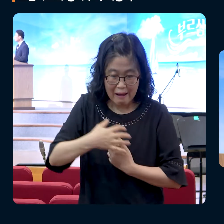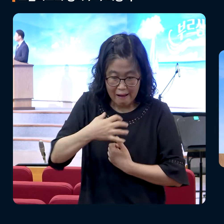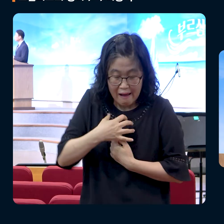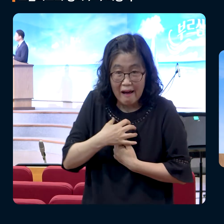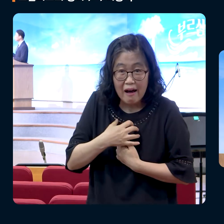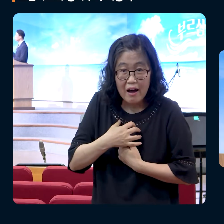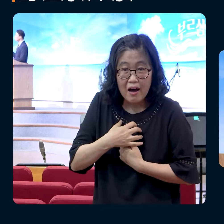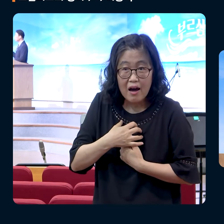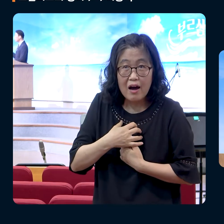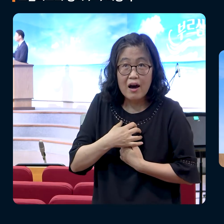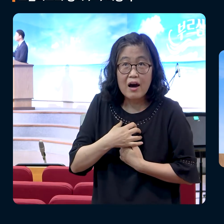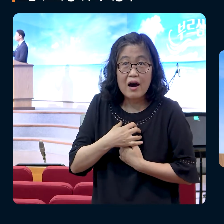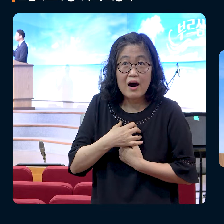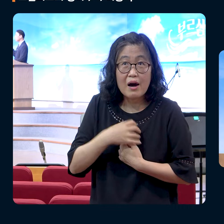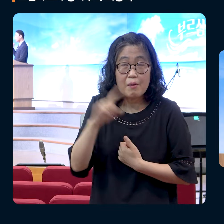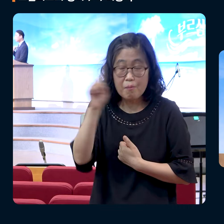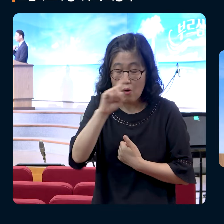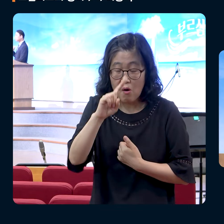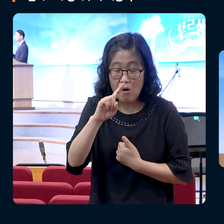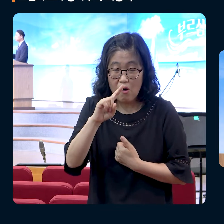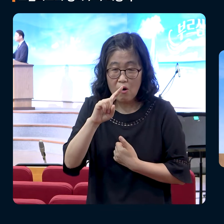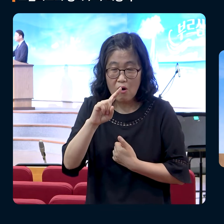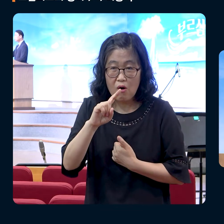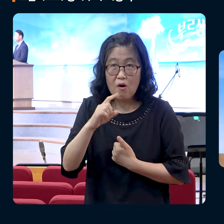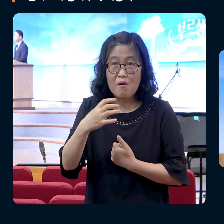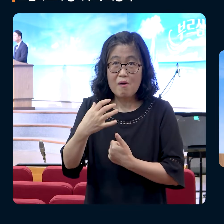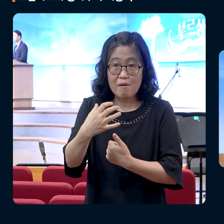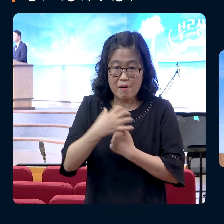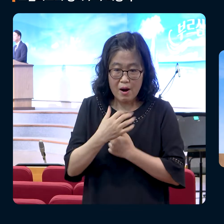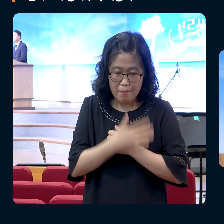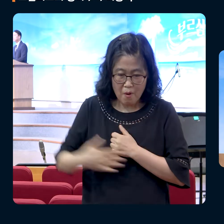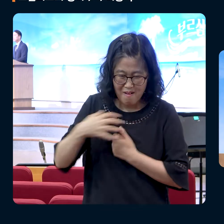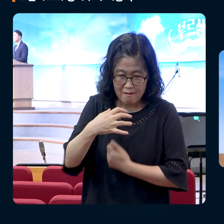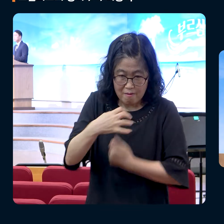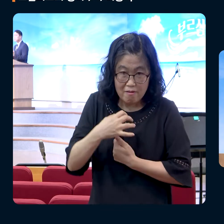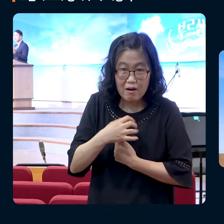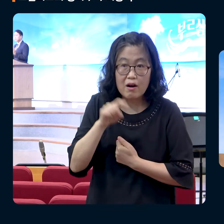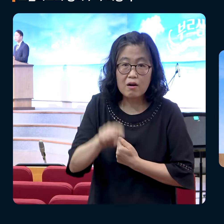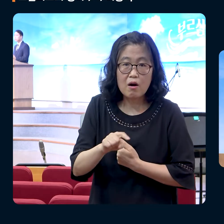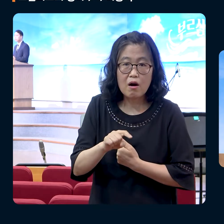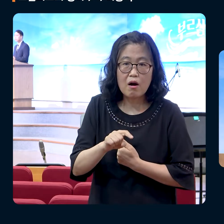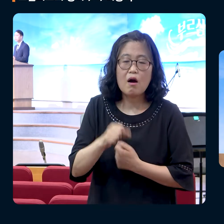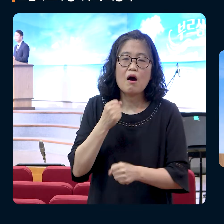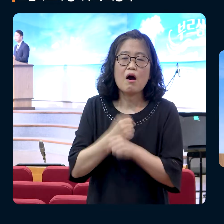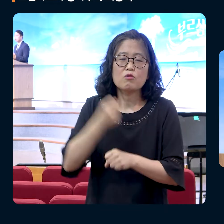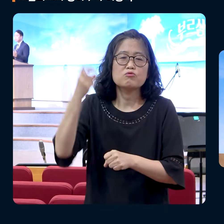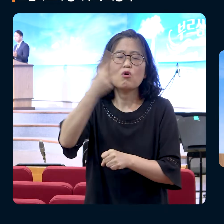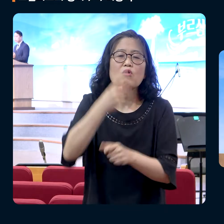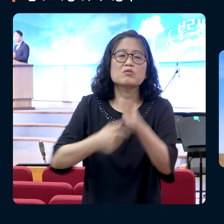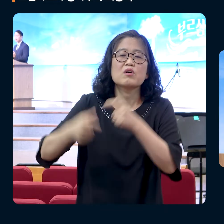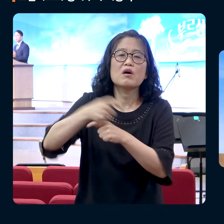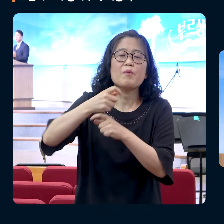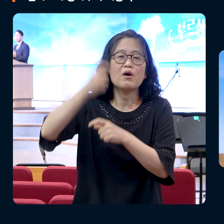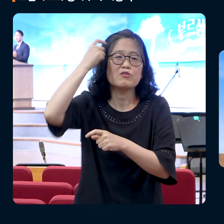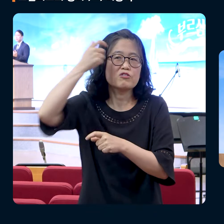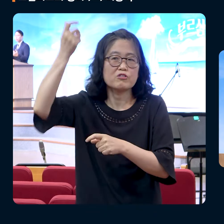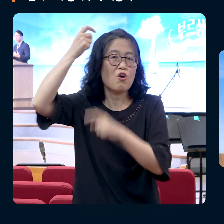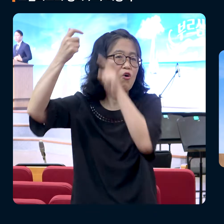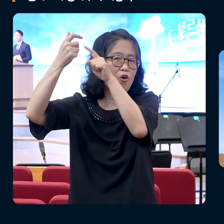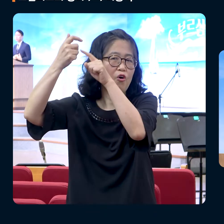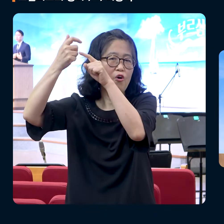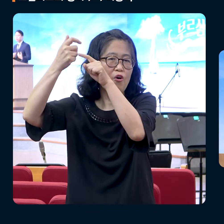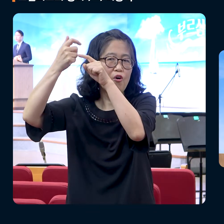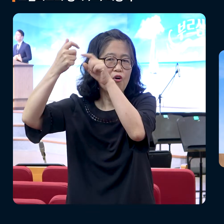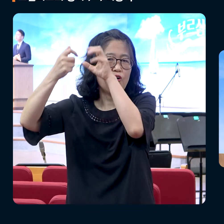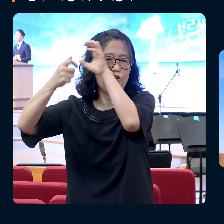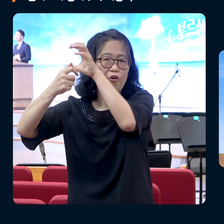있고 뭔가로부터 이렇게 억압받는 그런 육신의 고통뿐만 아니라 그의 영혼이 쇠로 말미암아